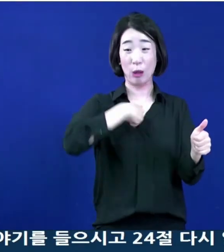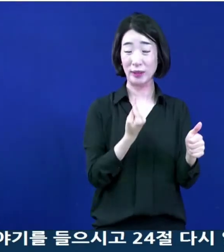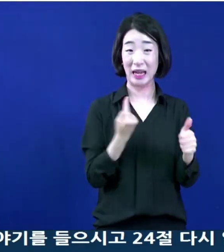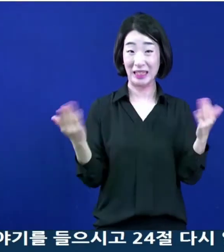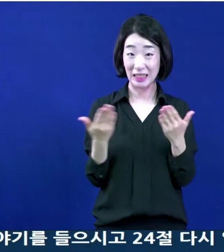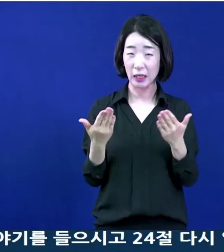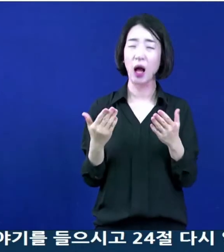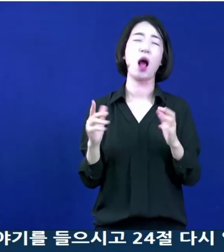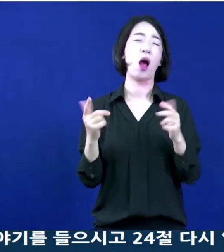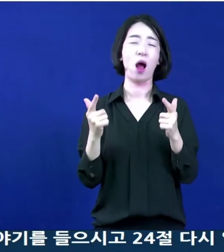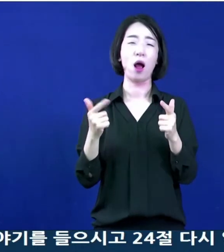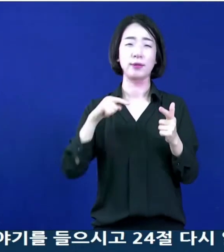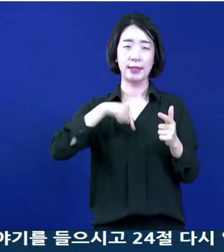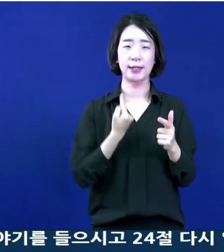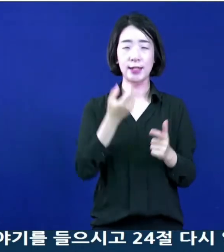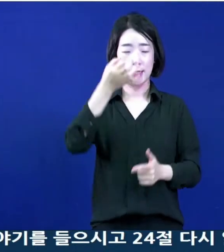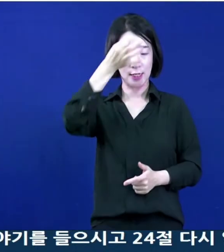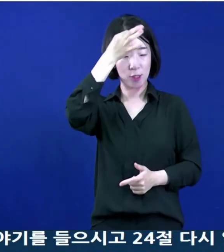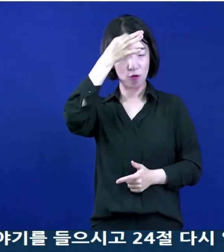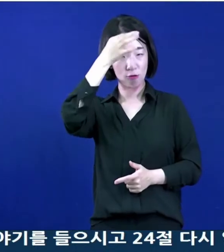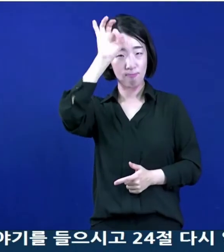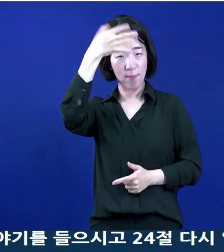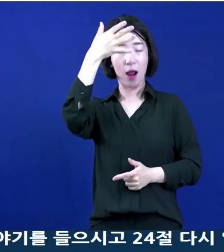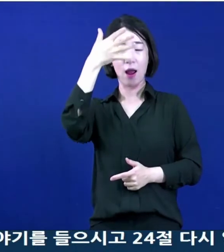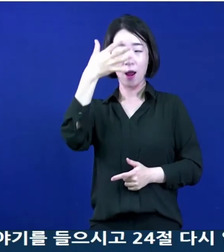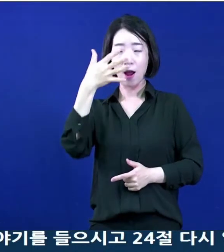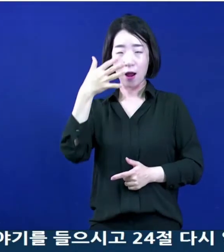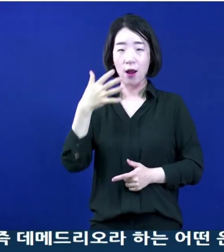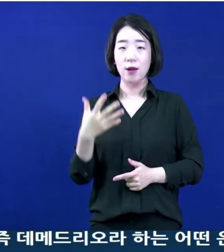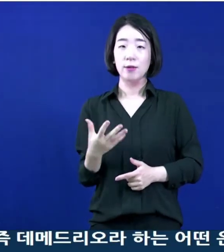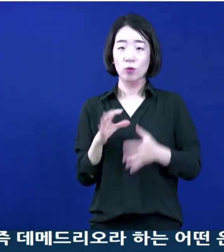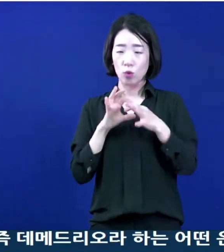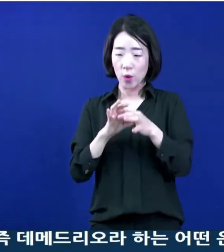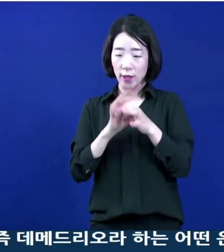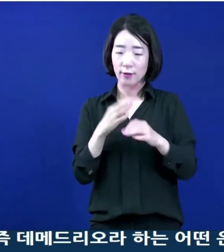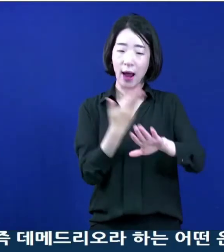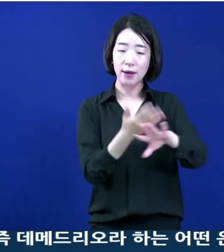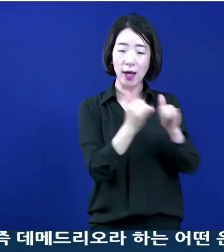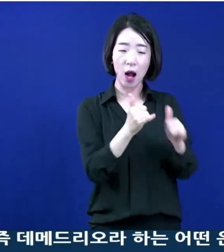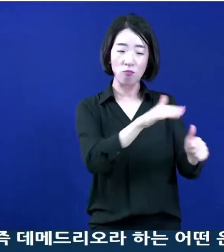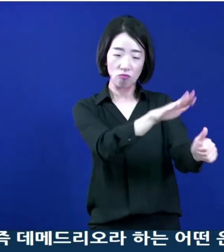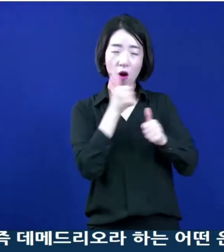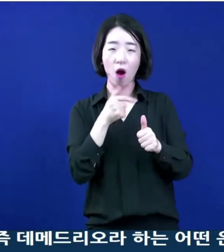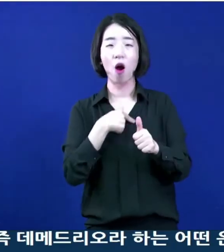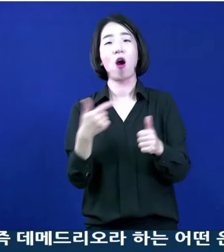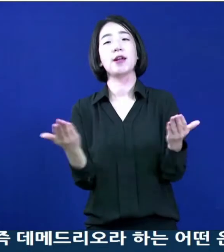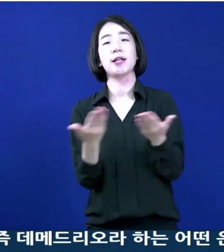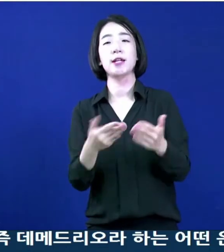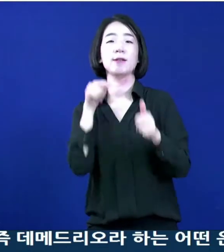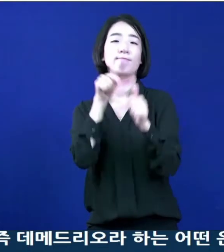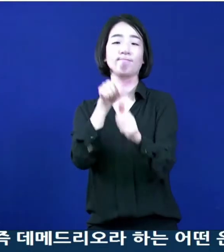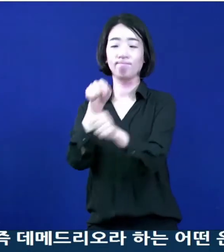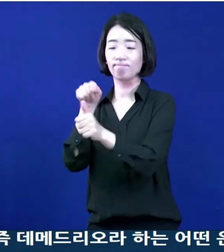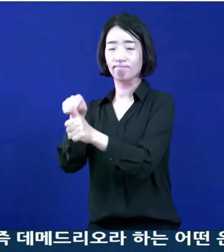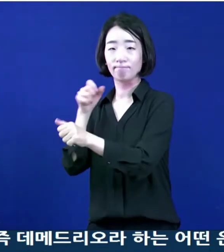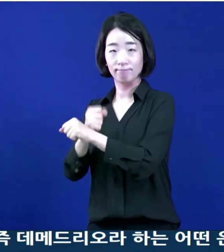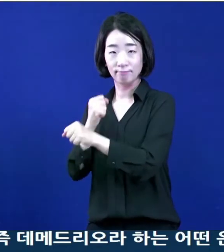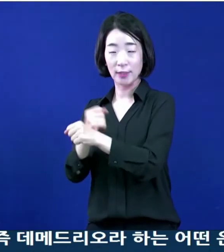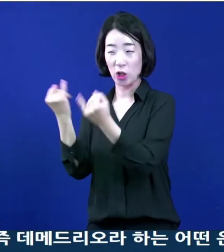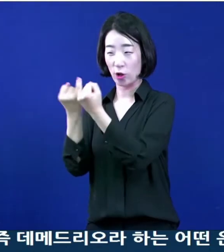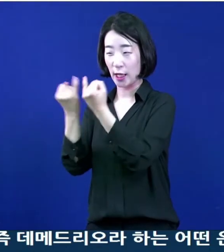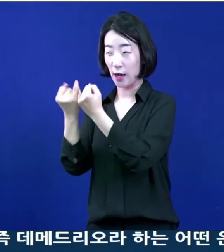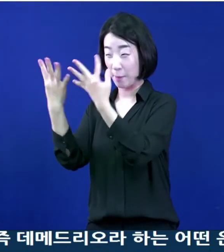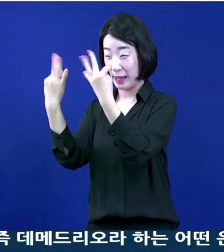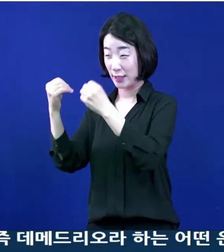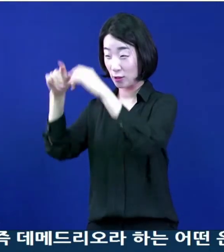이제는 자기 기술이 너무 좋으니까 많은 사람들을 이제 밑에다 거느리고 그 사람들하고 함께 이제 이 아데미 여신상을 많이 만들어서